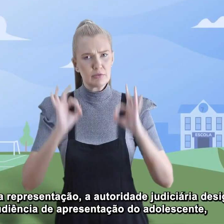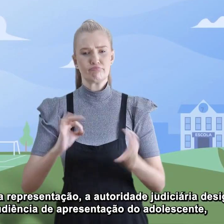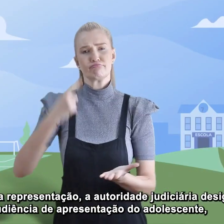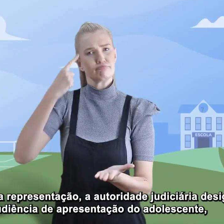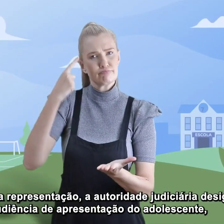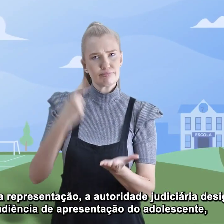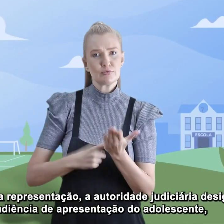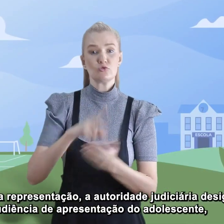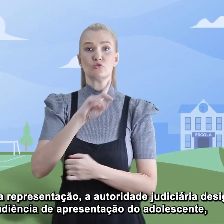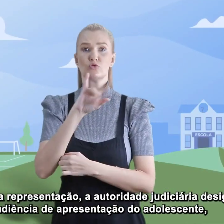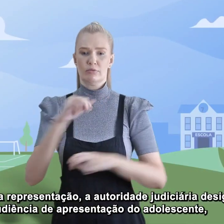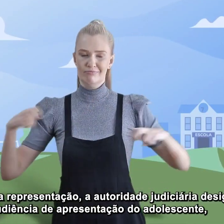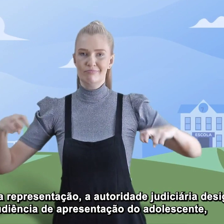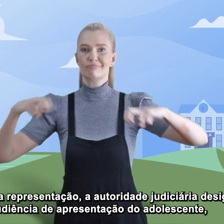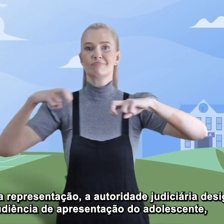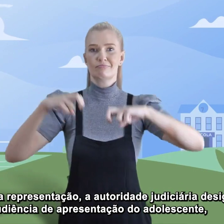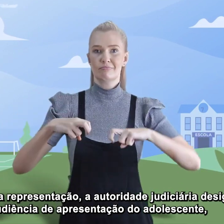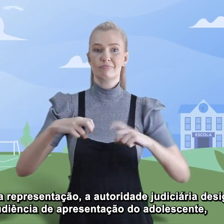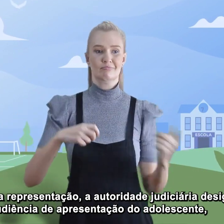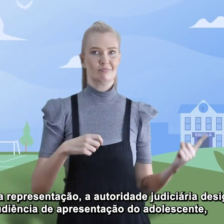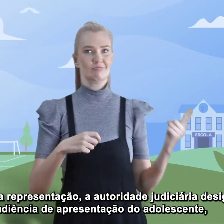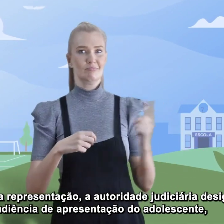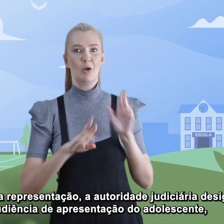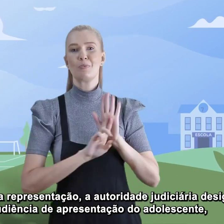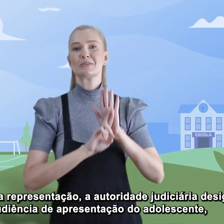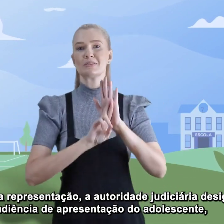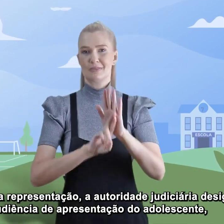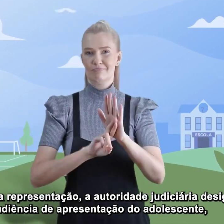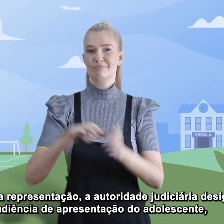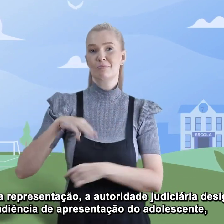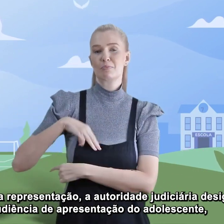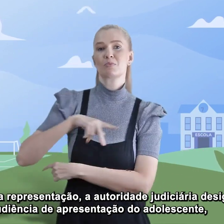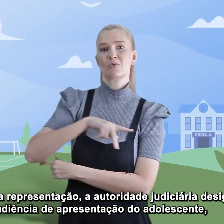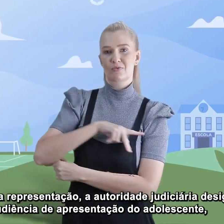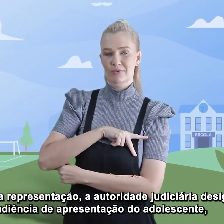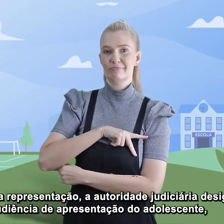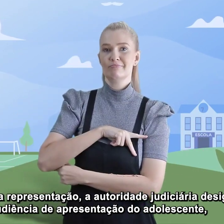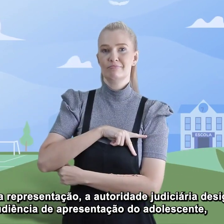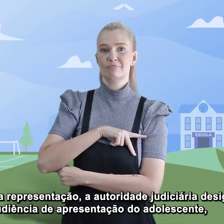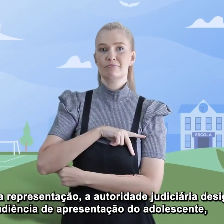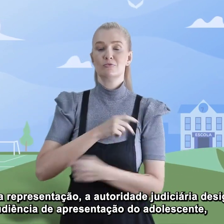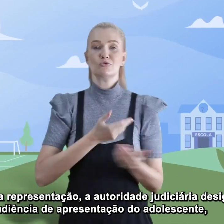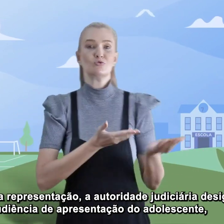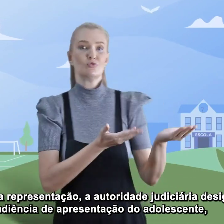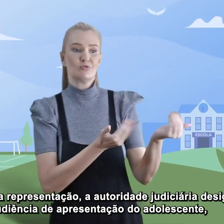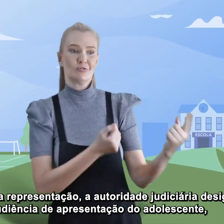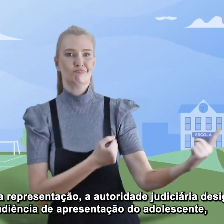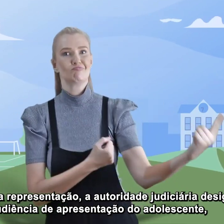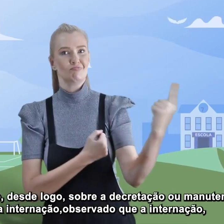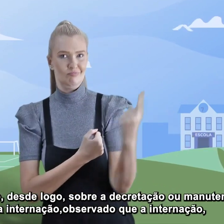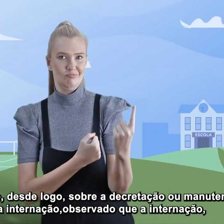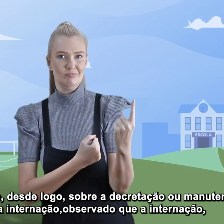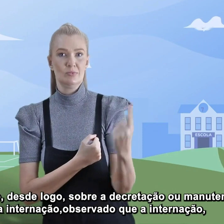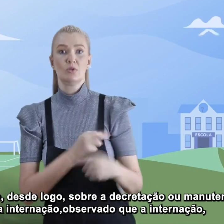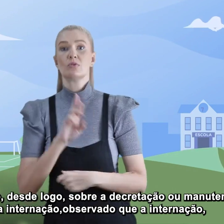Oferecida a representação, a autoridade judiciária designará audiência de apresentação do adolescente, decidindo,